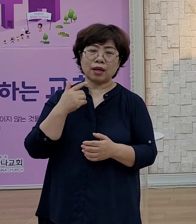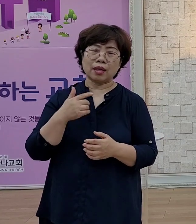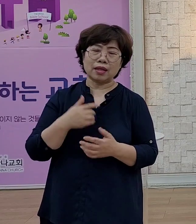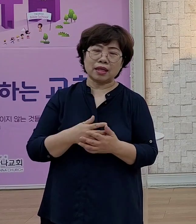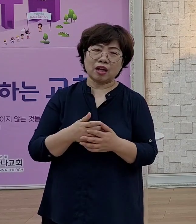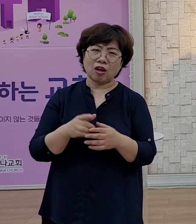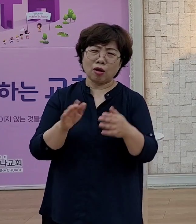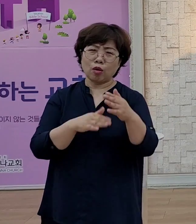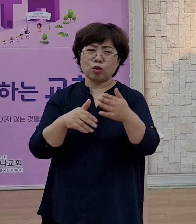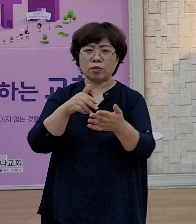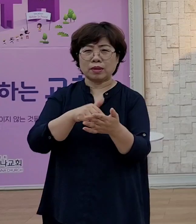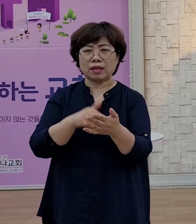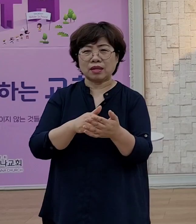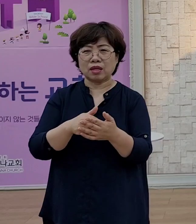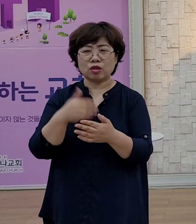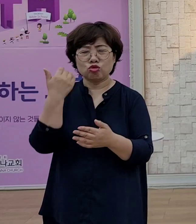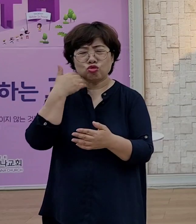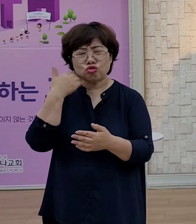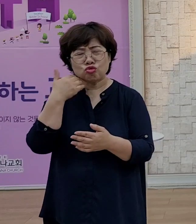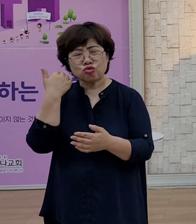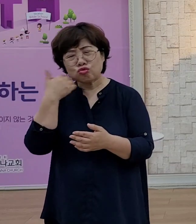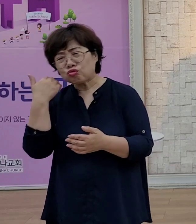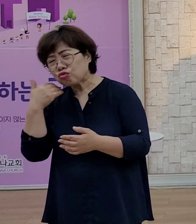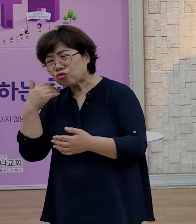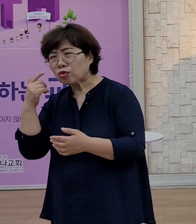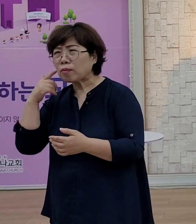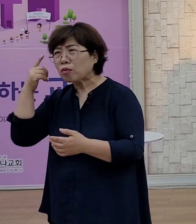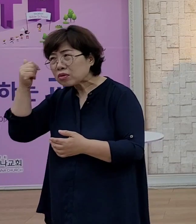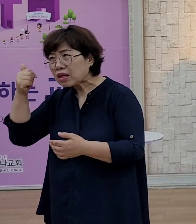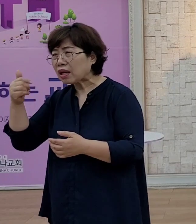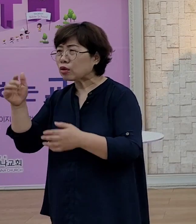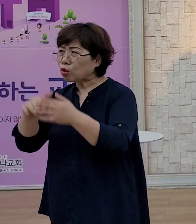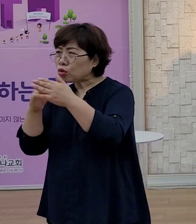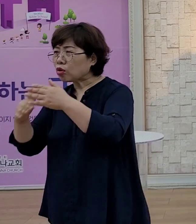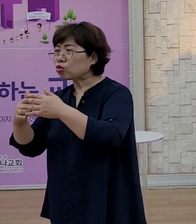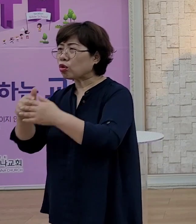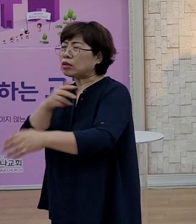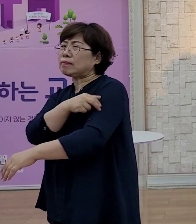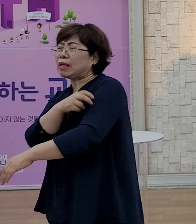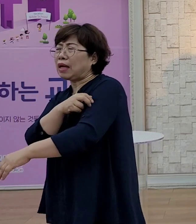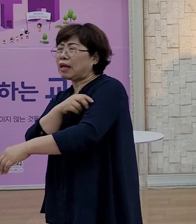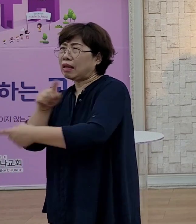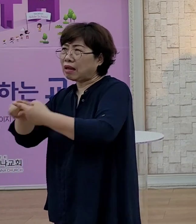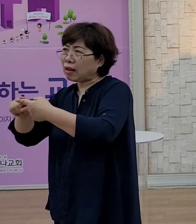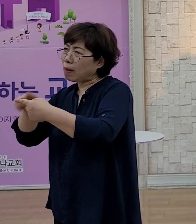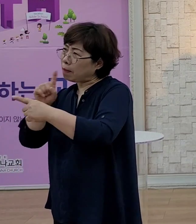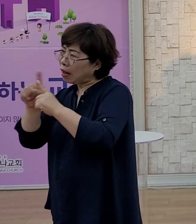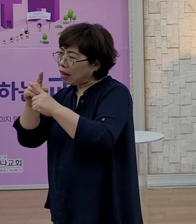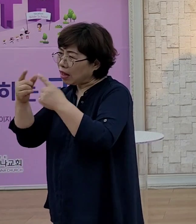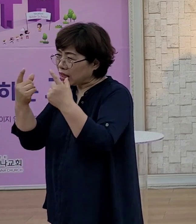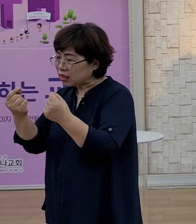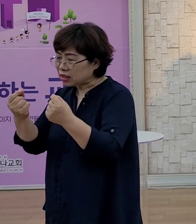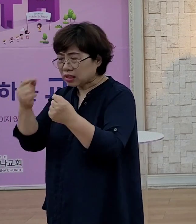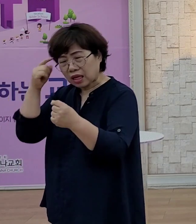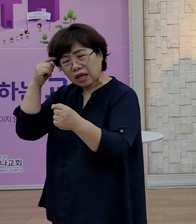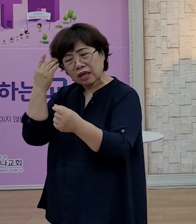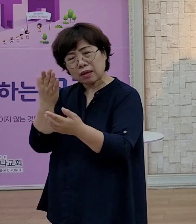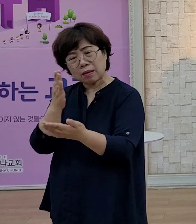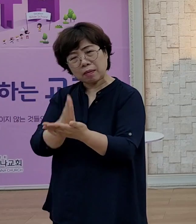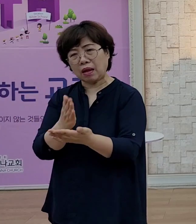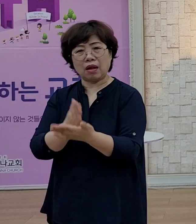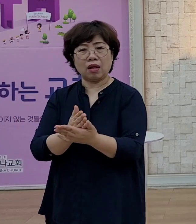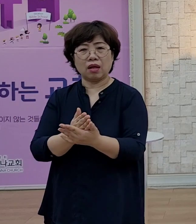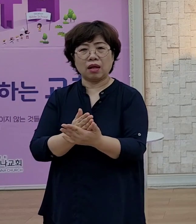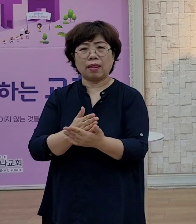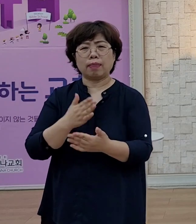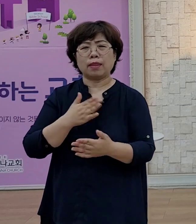얘기합니다. 아닙니다. 저를 포함해서 오늘 우리 전부 다예요. 전부 다. 저는 좀 낫고 여러분은 좀